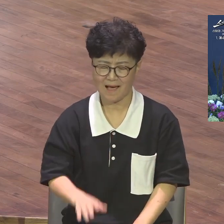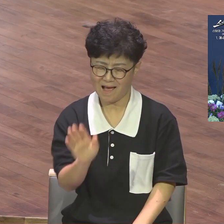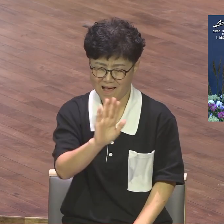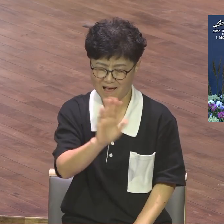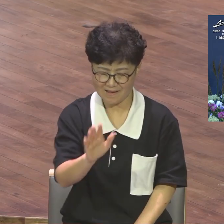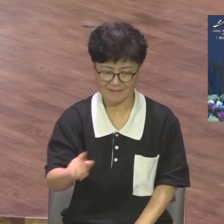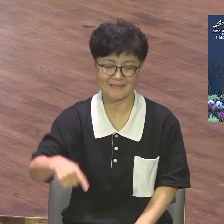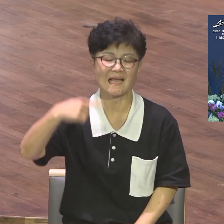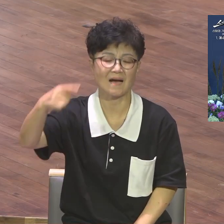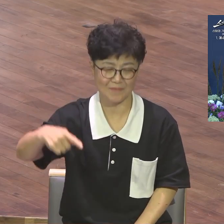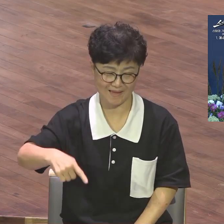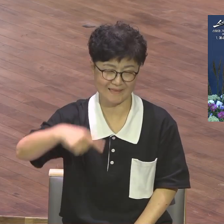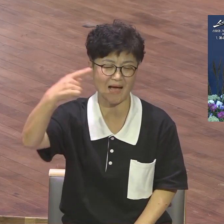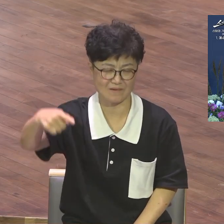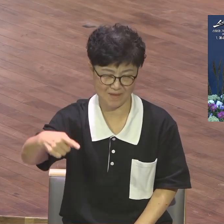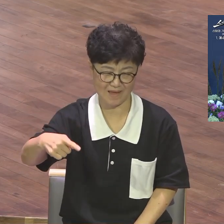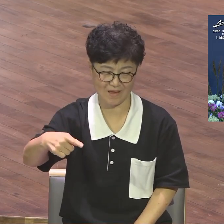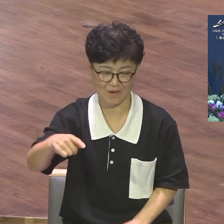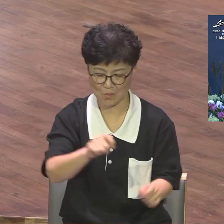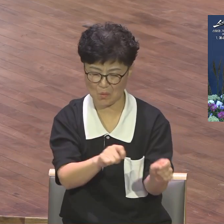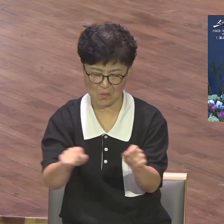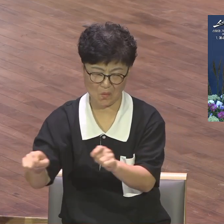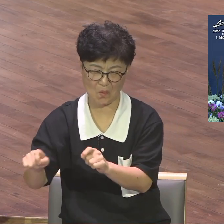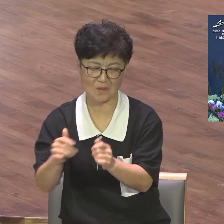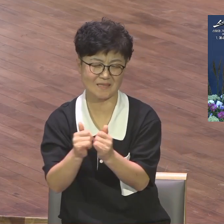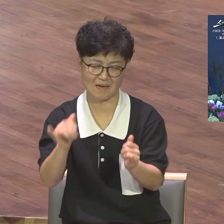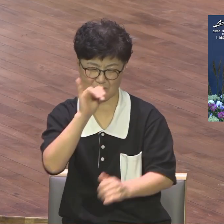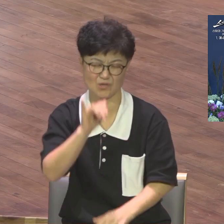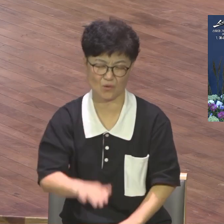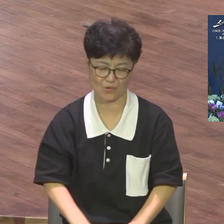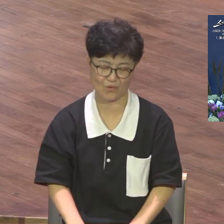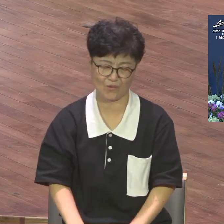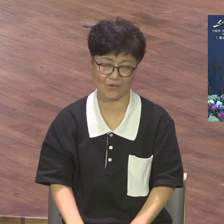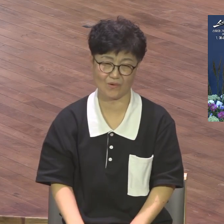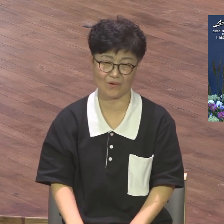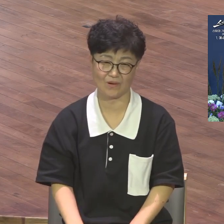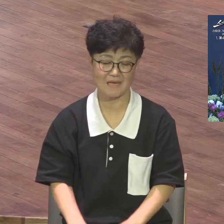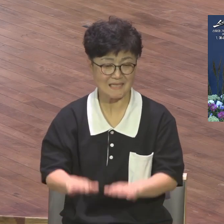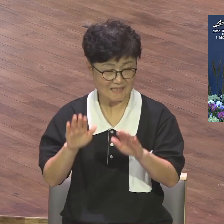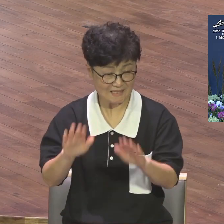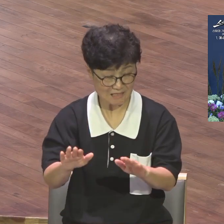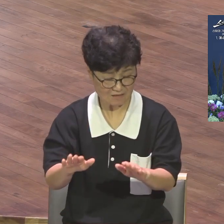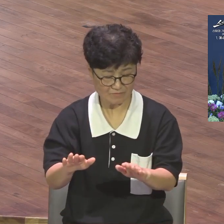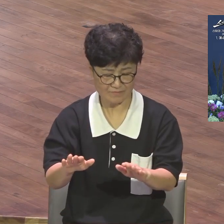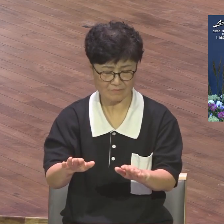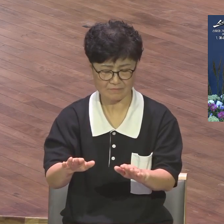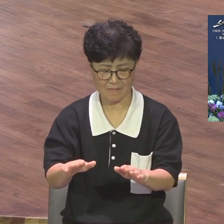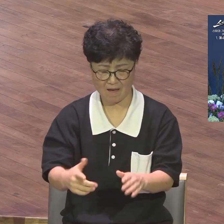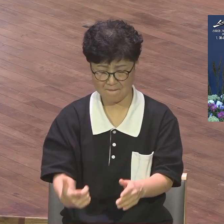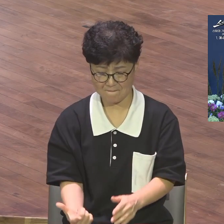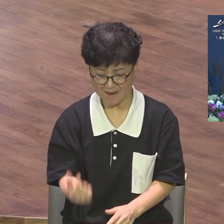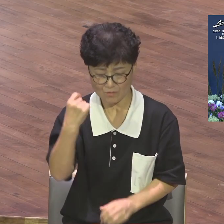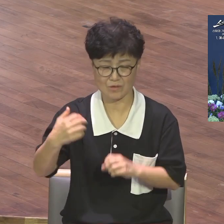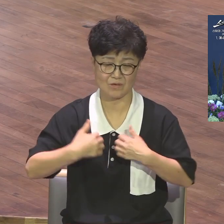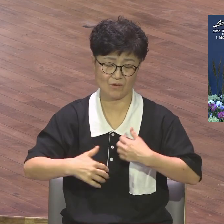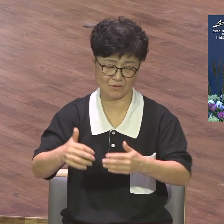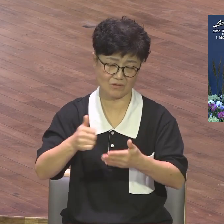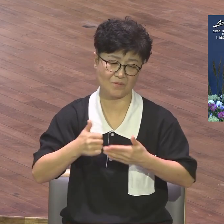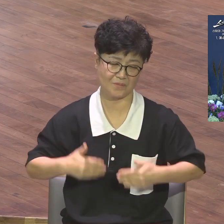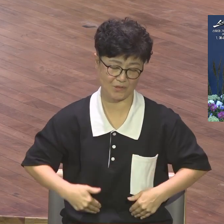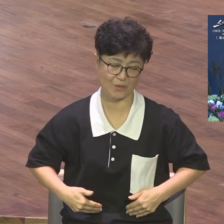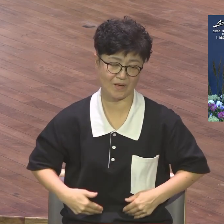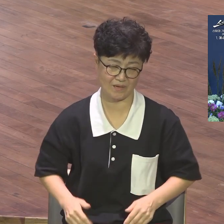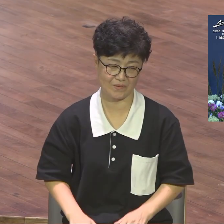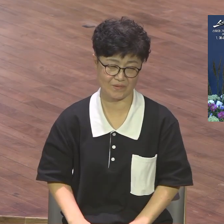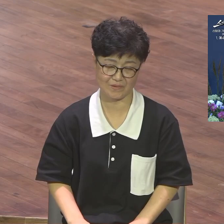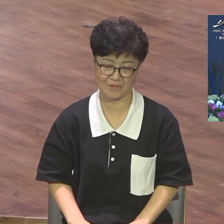물 떠난 물고기가 저 아직 준비 안 됐어요 다음에 들어갈게요. 아니요 지금 들어가야 살아나는 것입니다. 영접은 그럼 제가